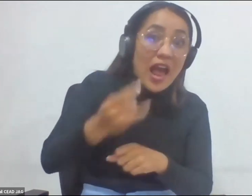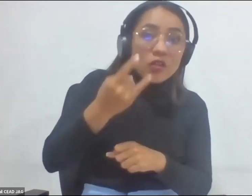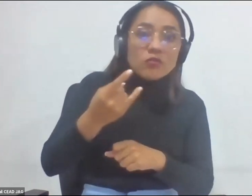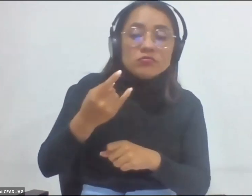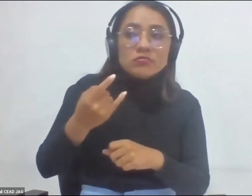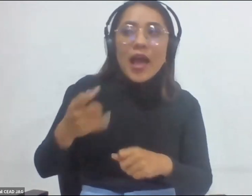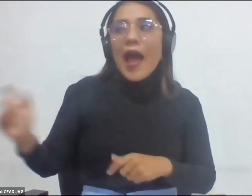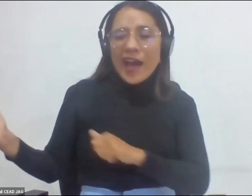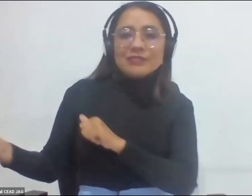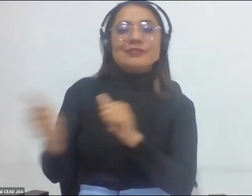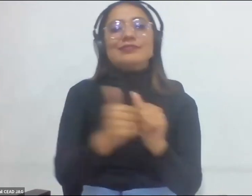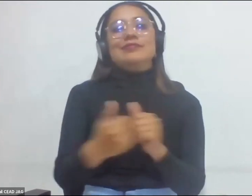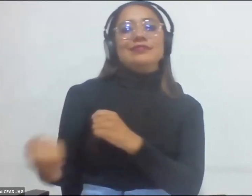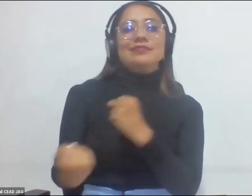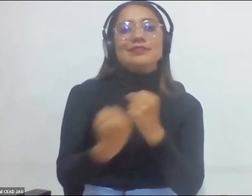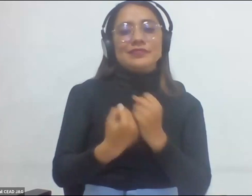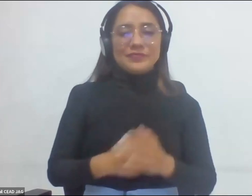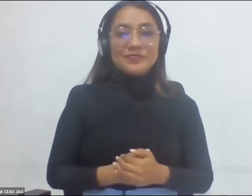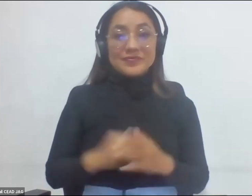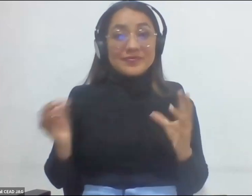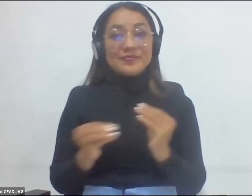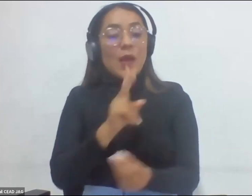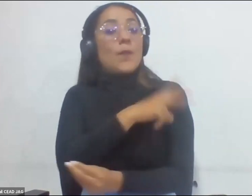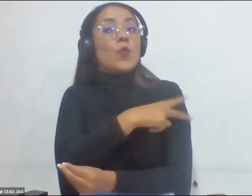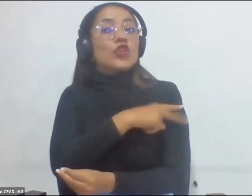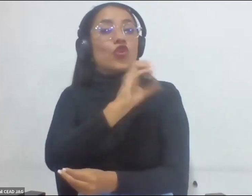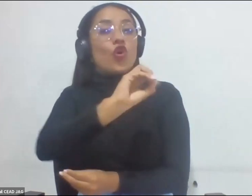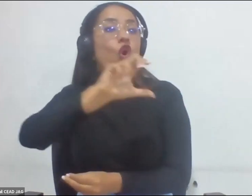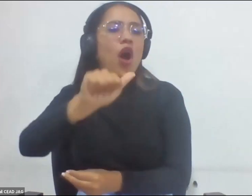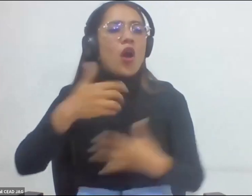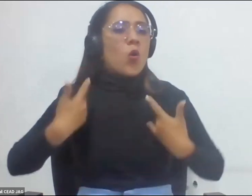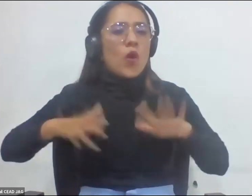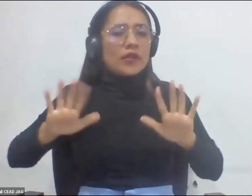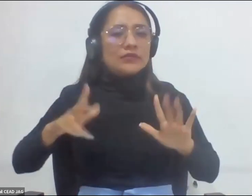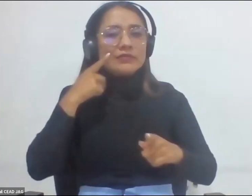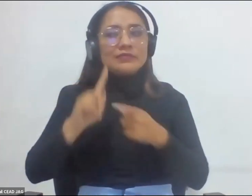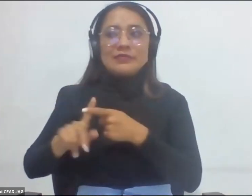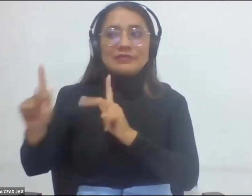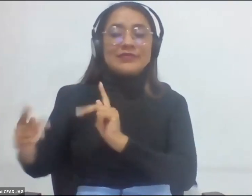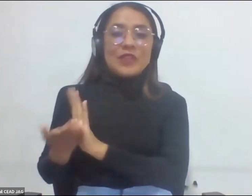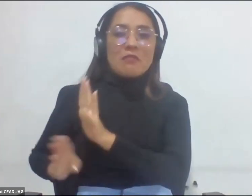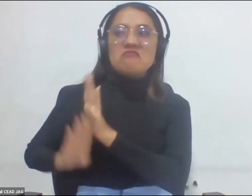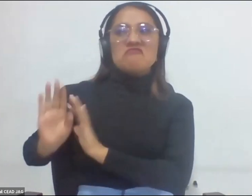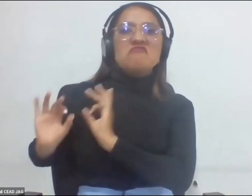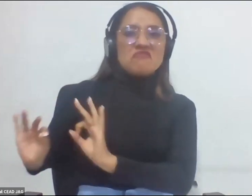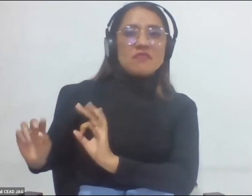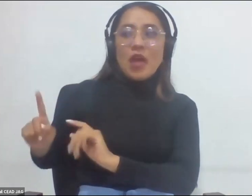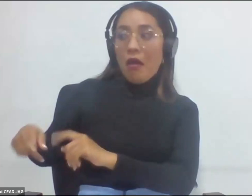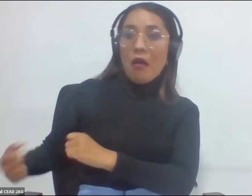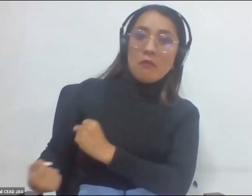tendré un monitor o una monitora que son estudiantes avanzados que me apoyan en el proceso inclusive